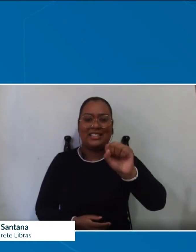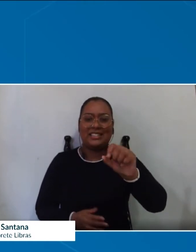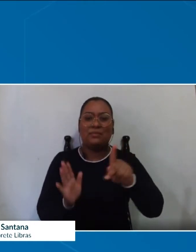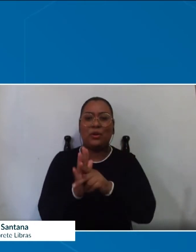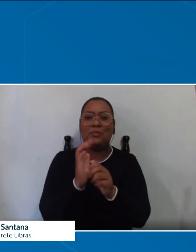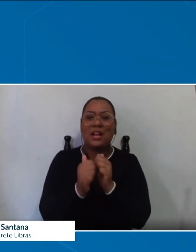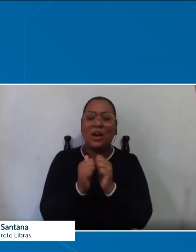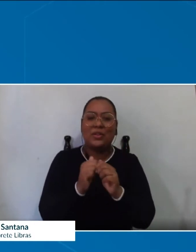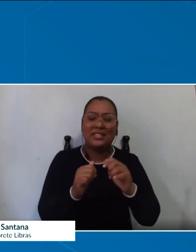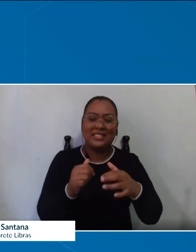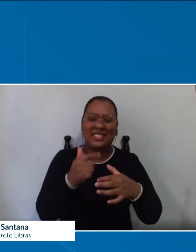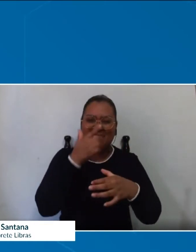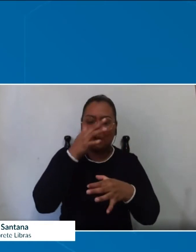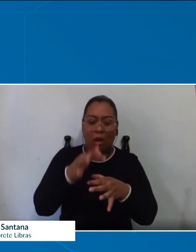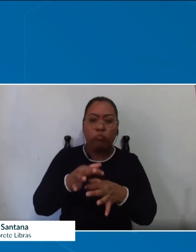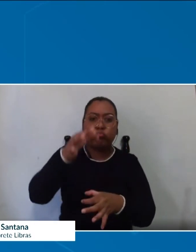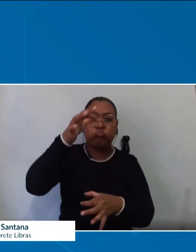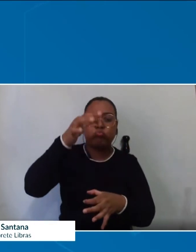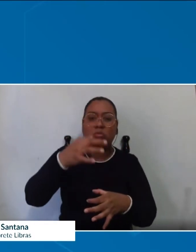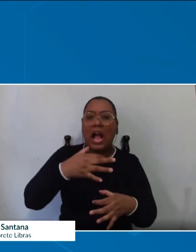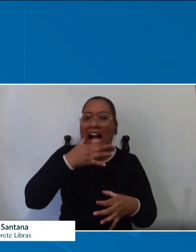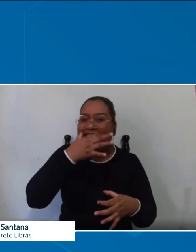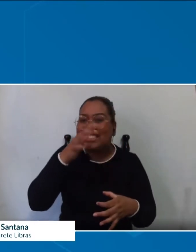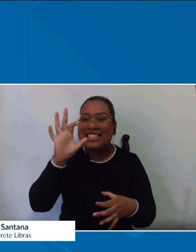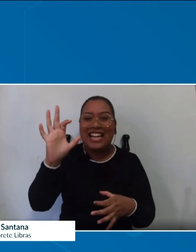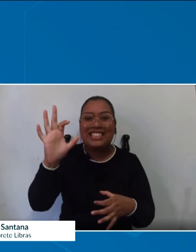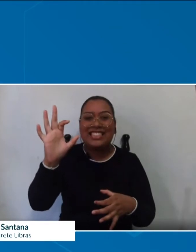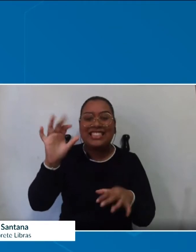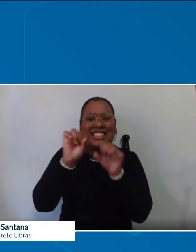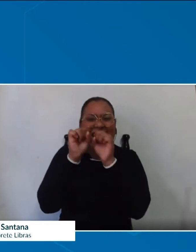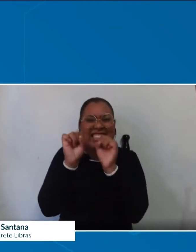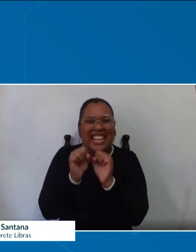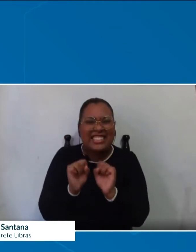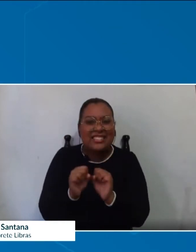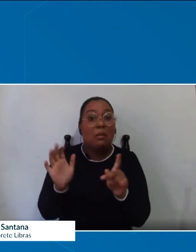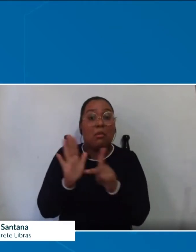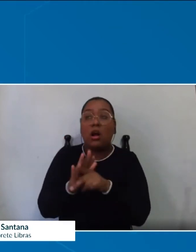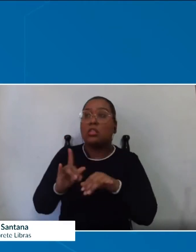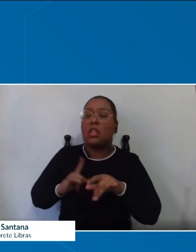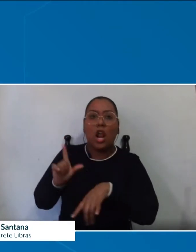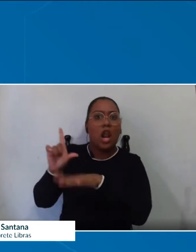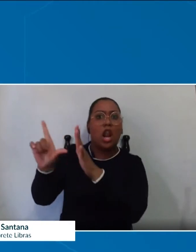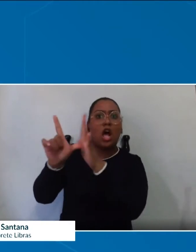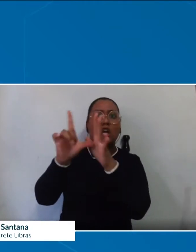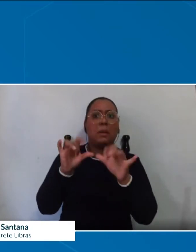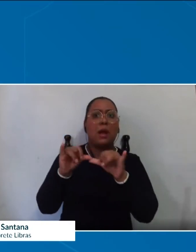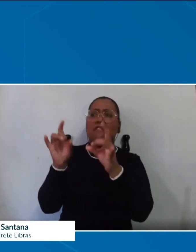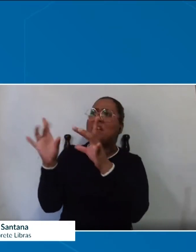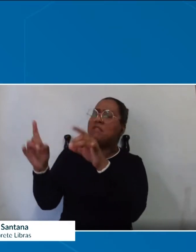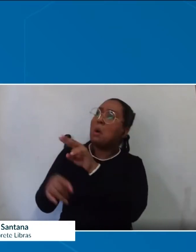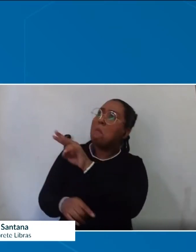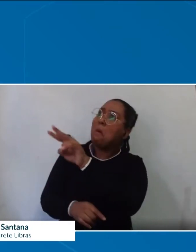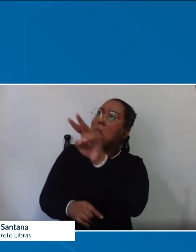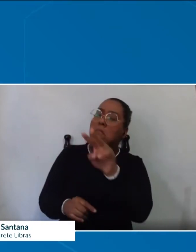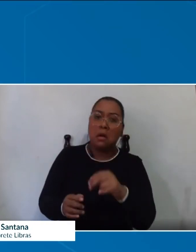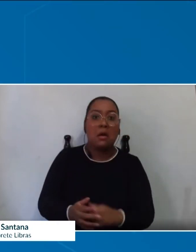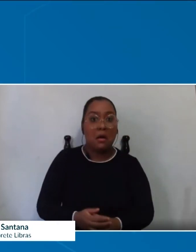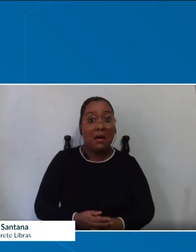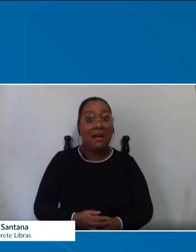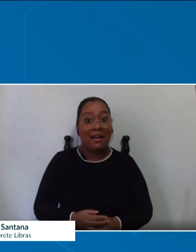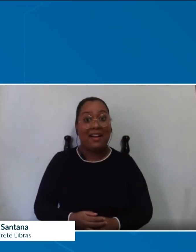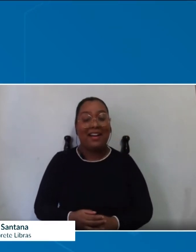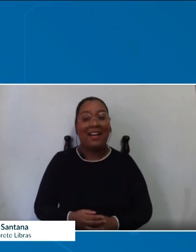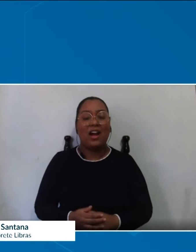tem snacks de arroz no mercado. Um outro produto que a gente fez e que foi muito interessante, que é também